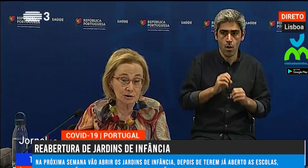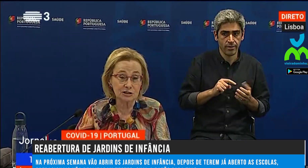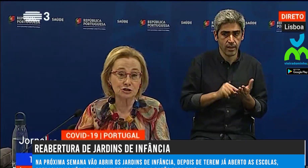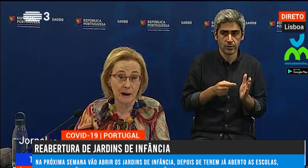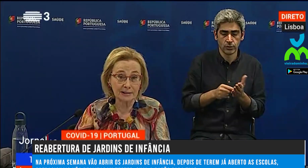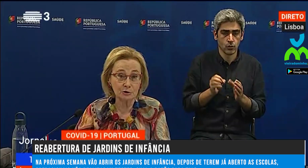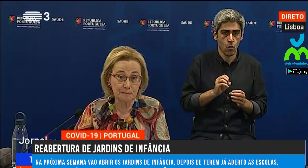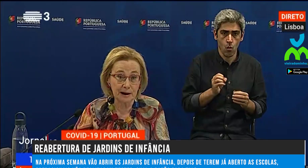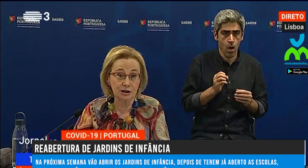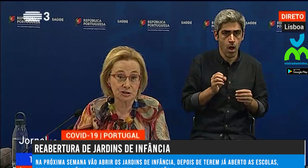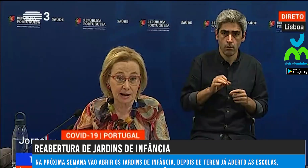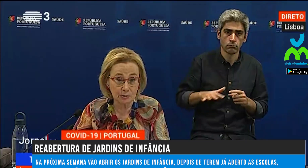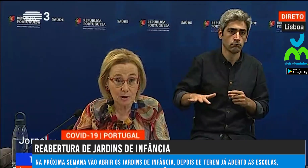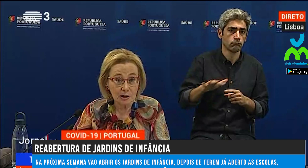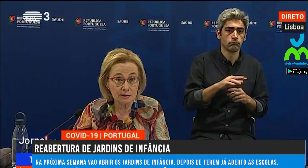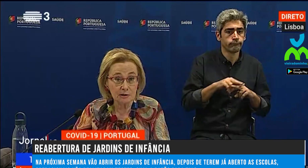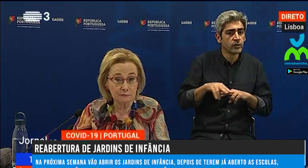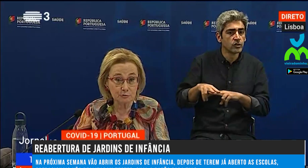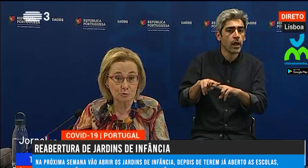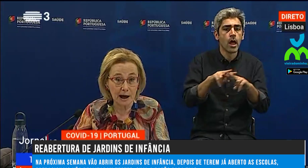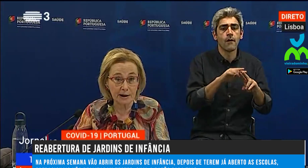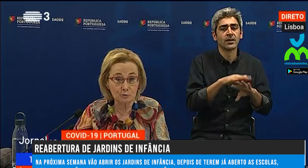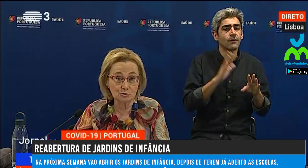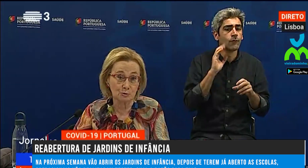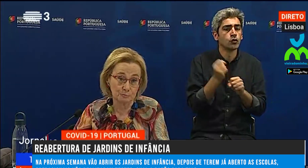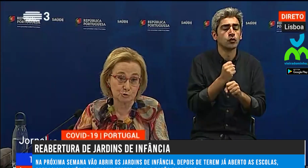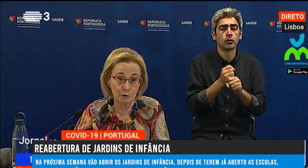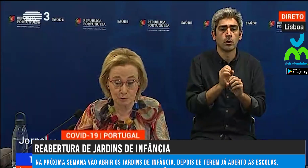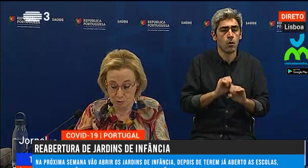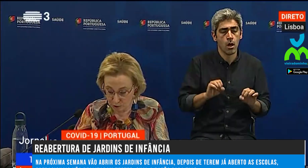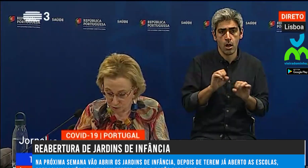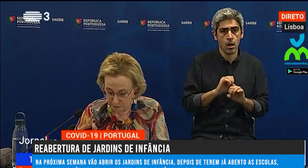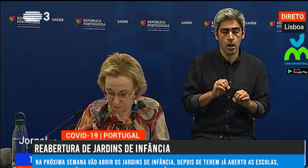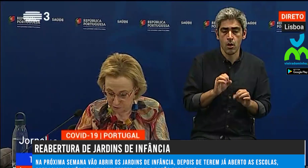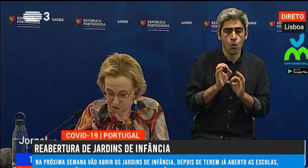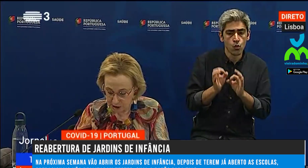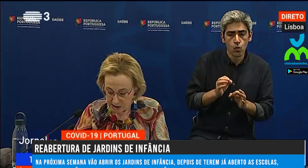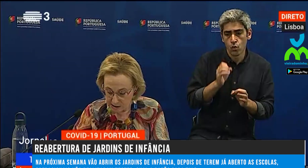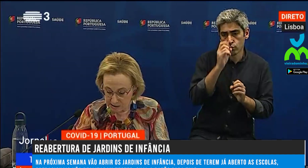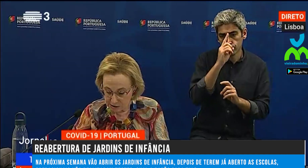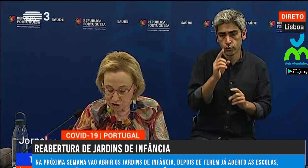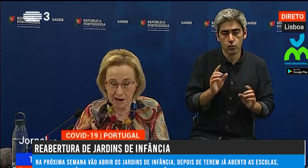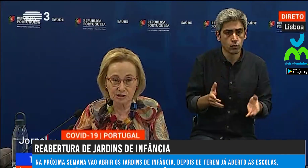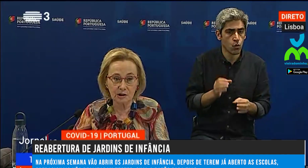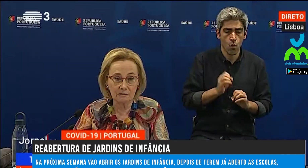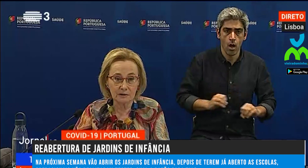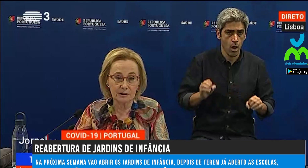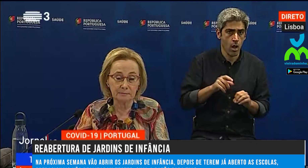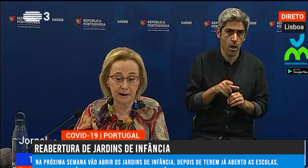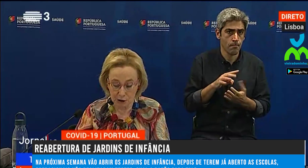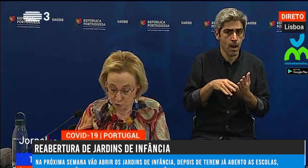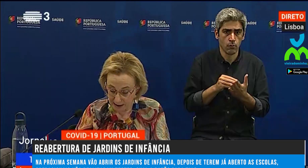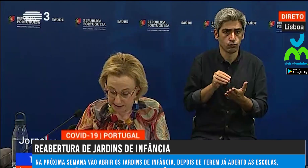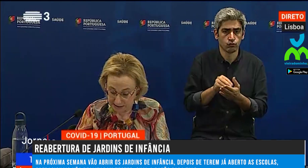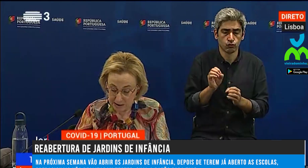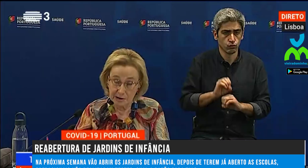testes sistemático para rastreio de funcionários ou cuidadores ou professores que estejam